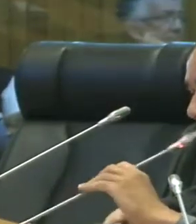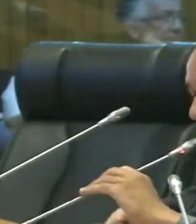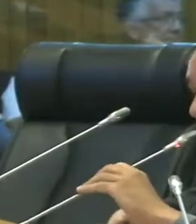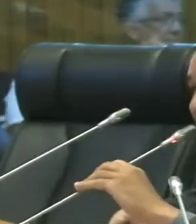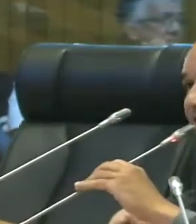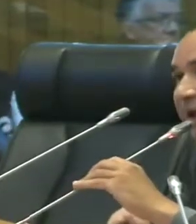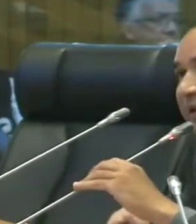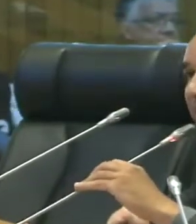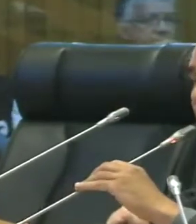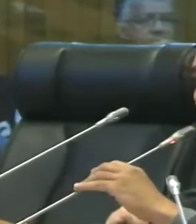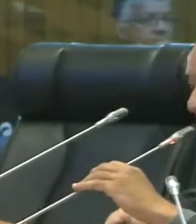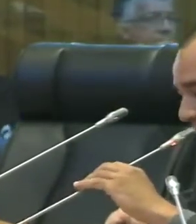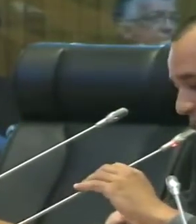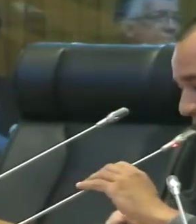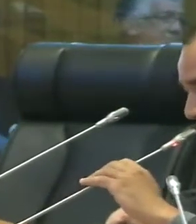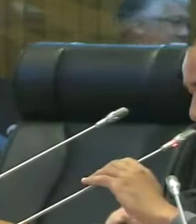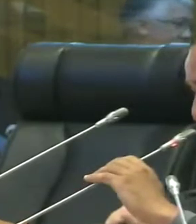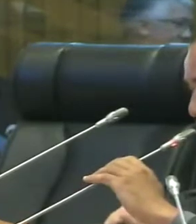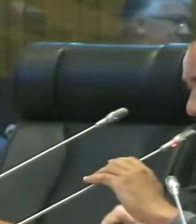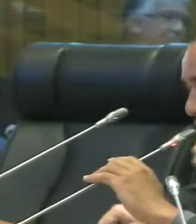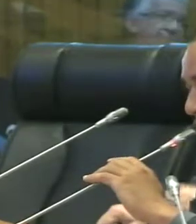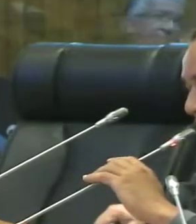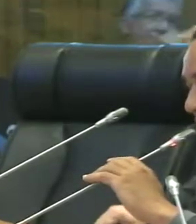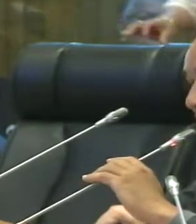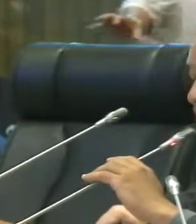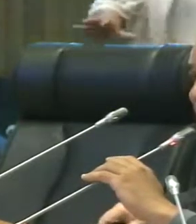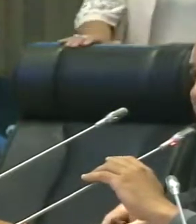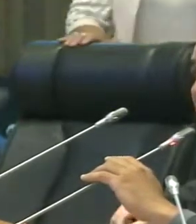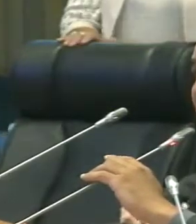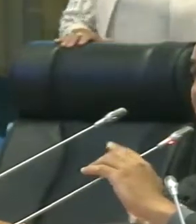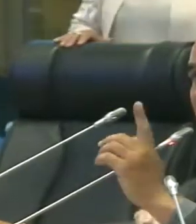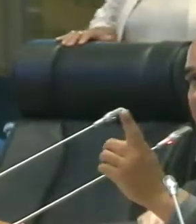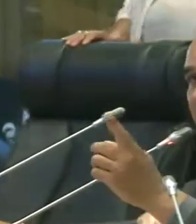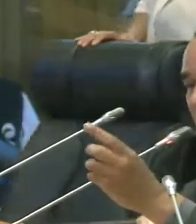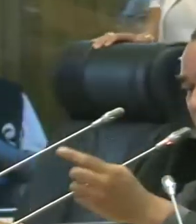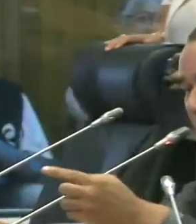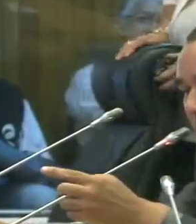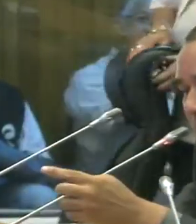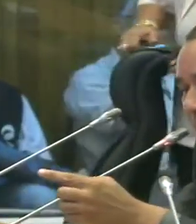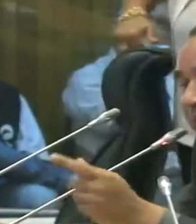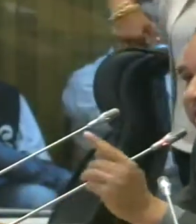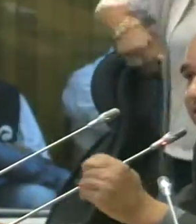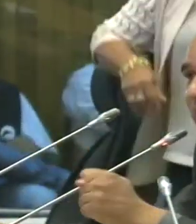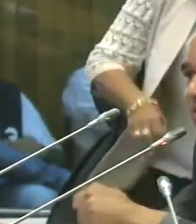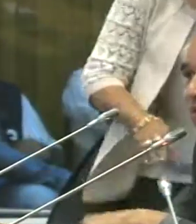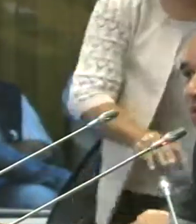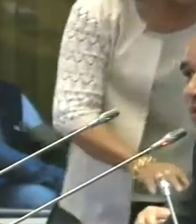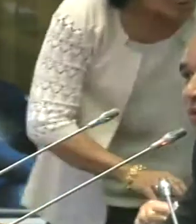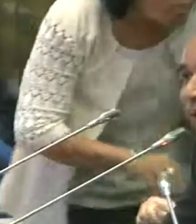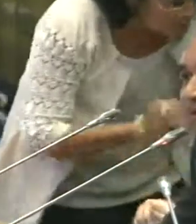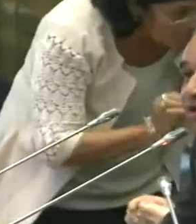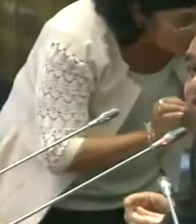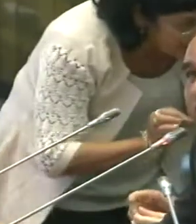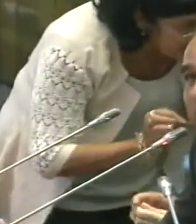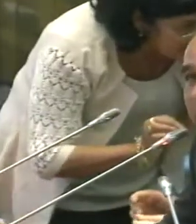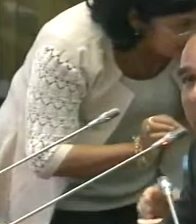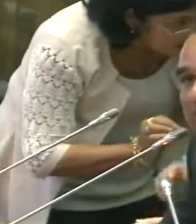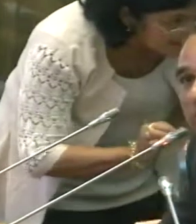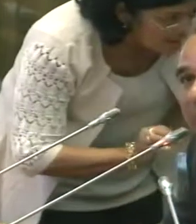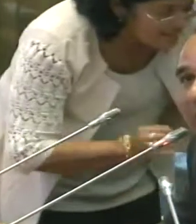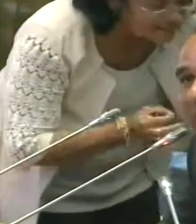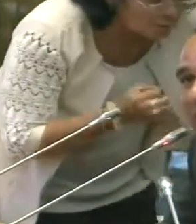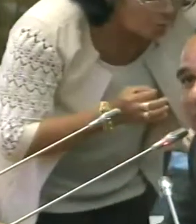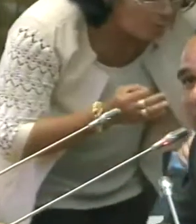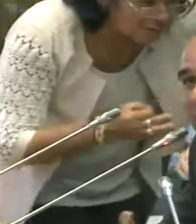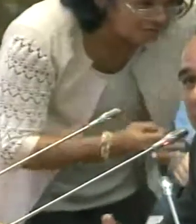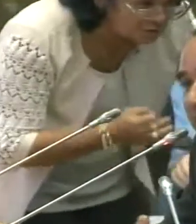também compartilhar do seu discurso e da sua posição, até em relação à questão do artista, né,